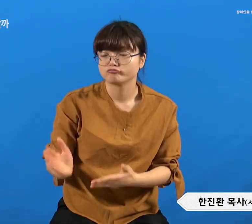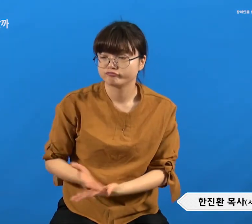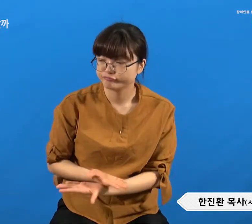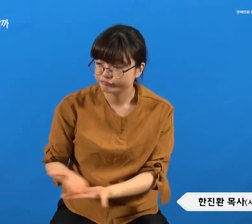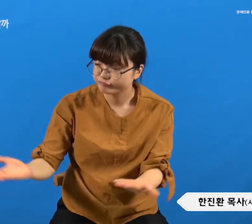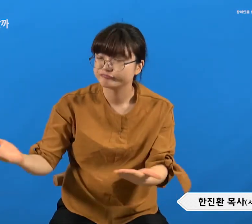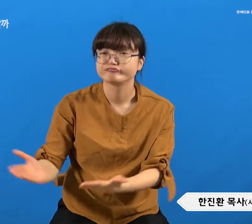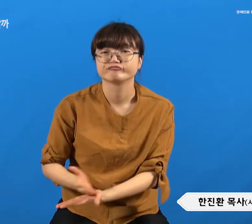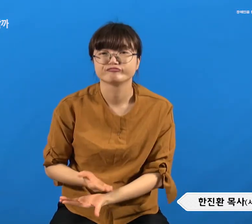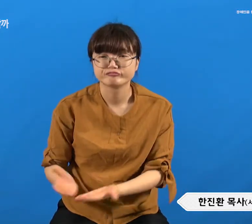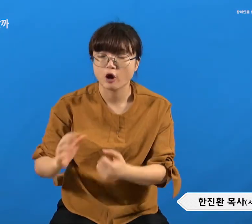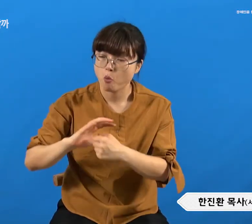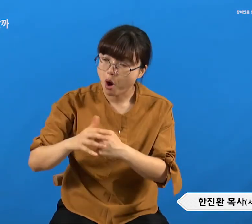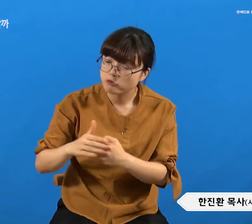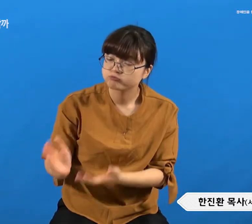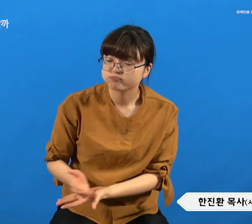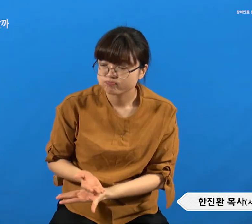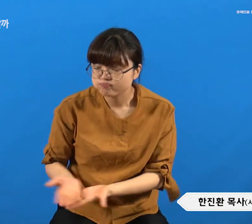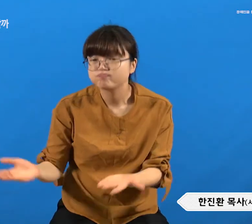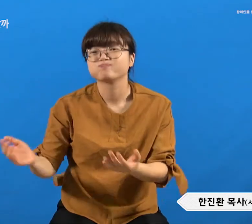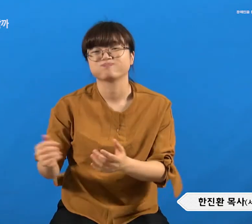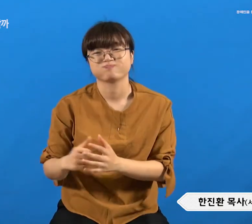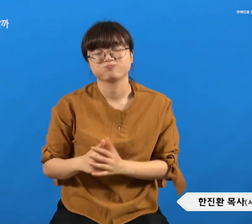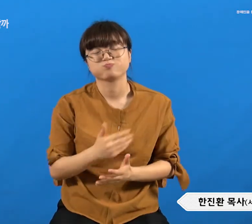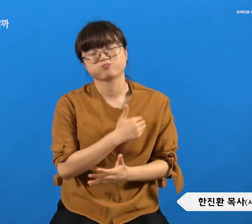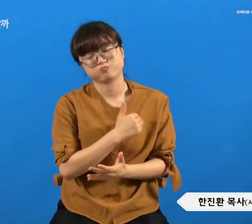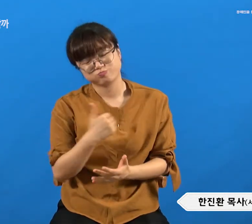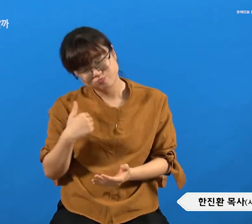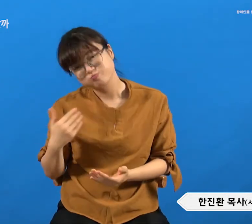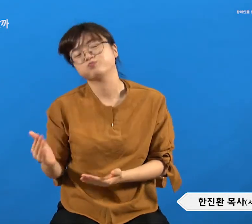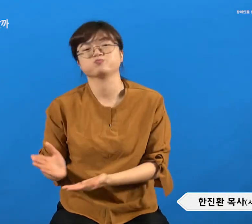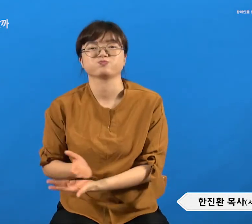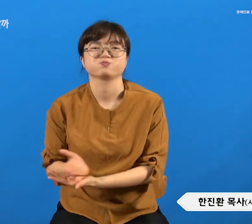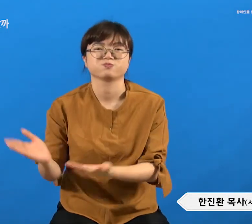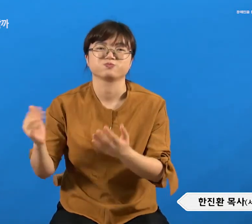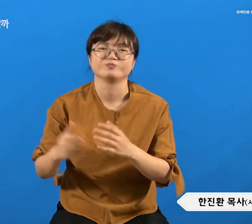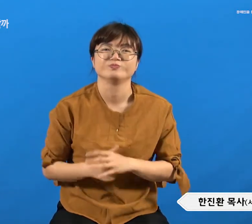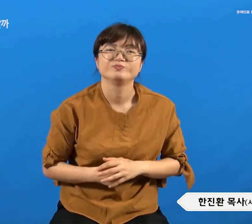곡물도 나누어주고 과일도 나누어주고 그렇게 하지 않습니까?